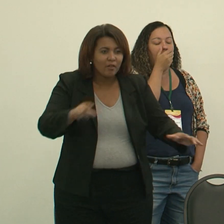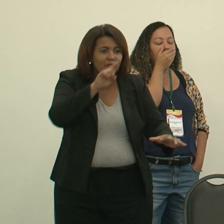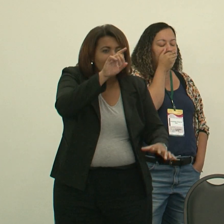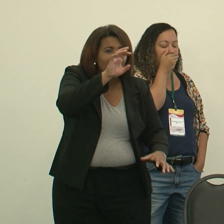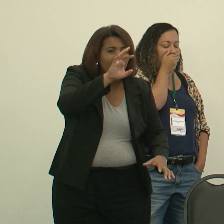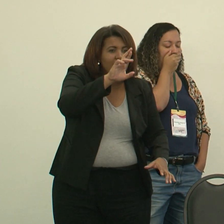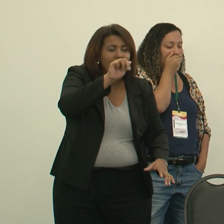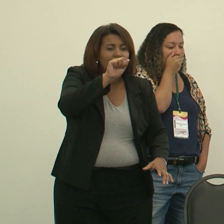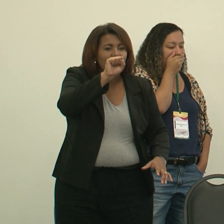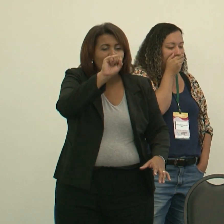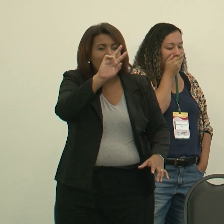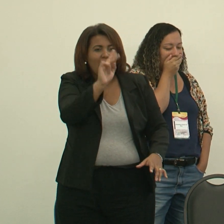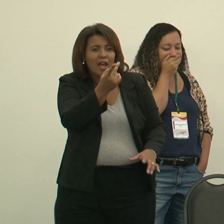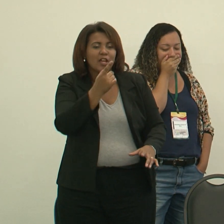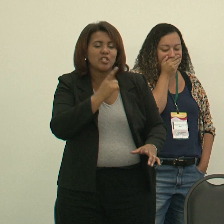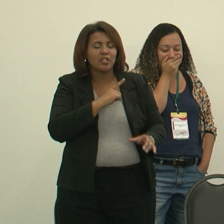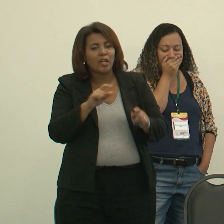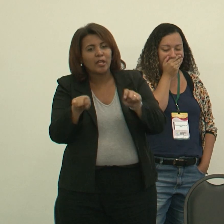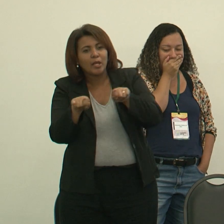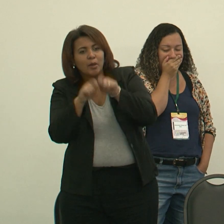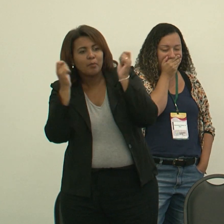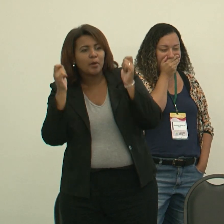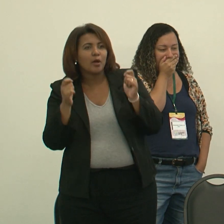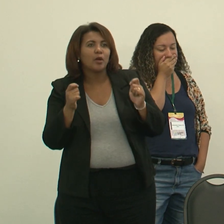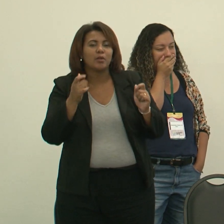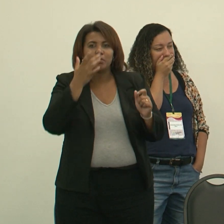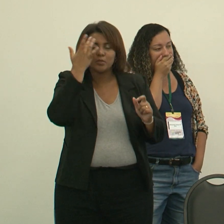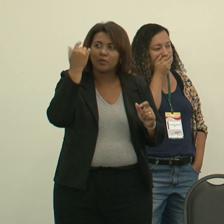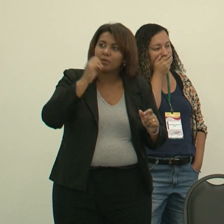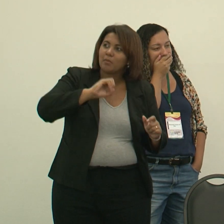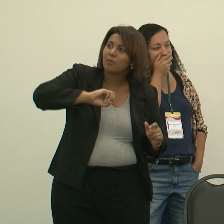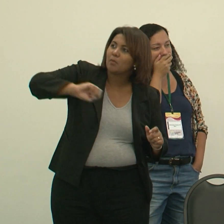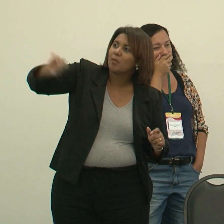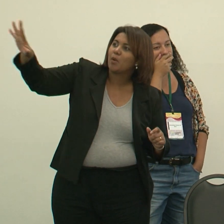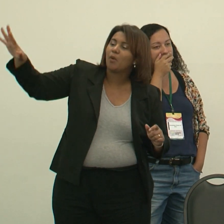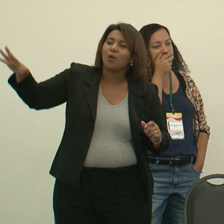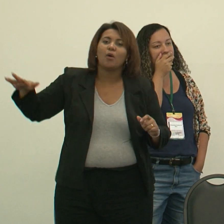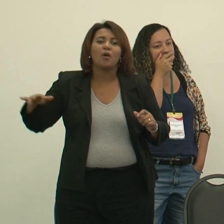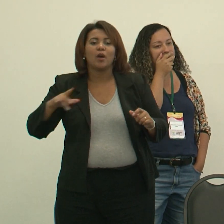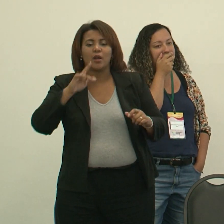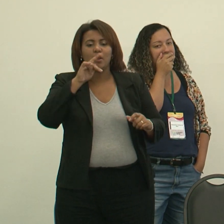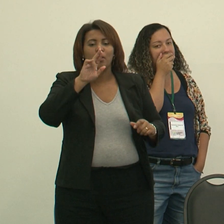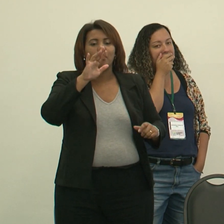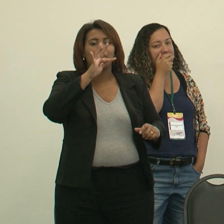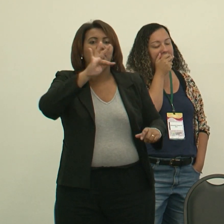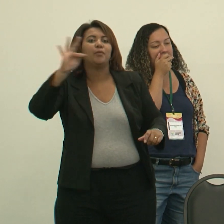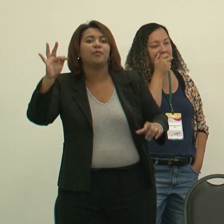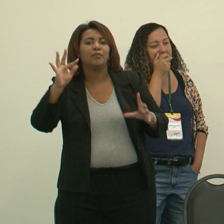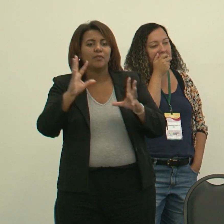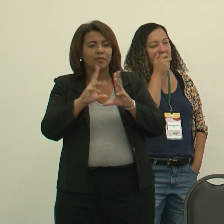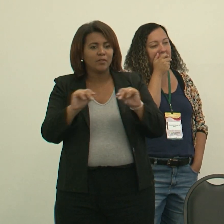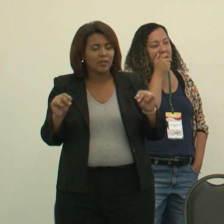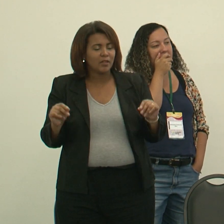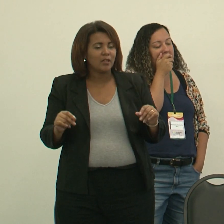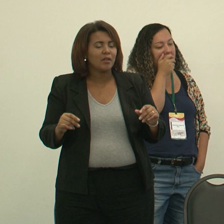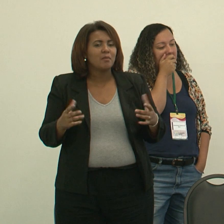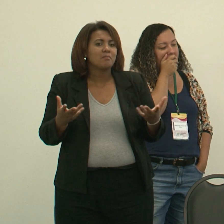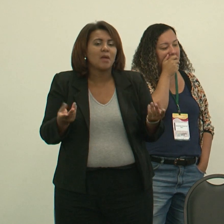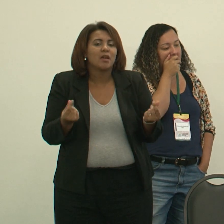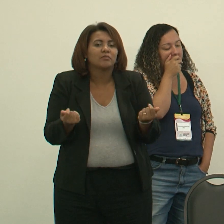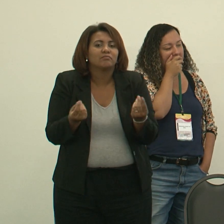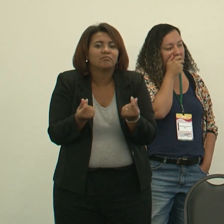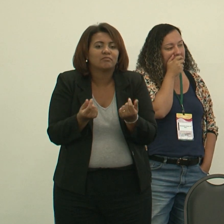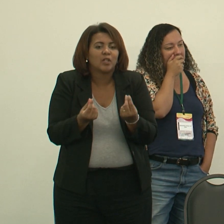pote caindo, quebrando, tem o cara indo embora e faz o barulho dele indo embora, aquele puff, porque ele saiu correndo. Mas e aí?